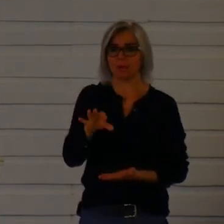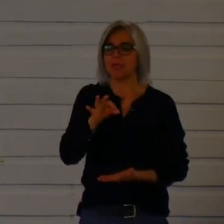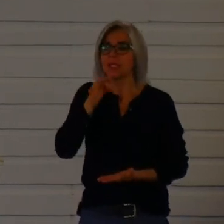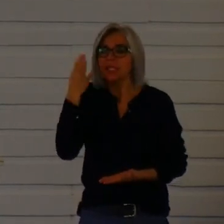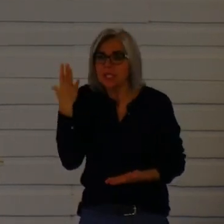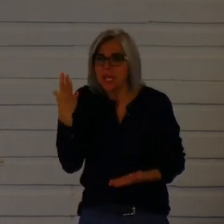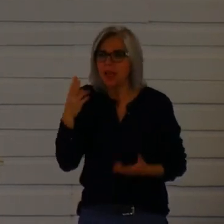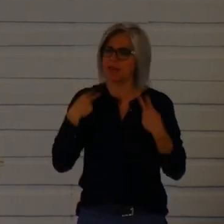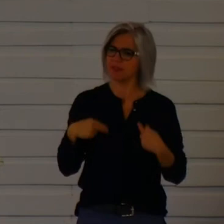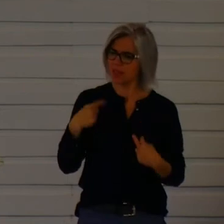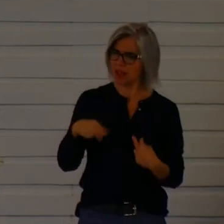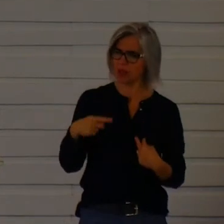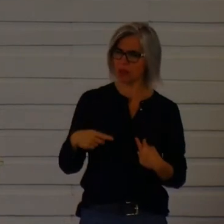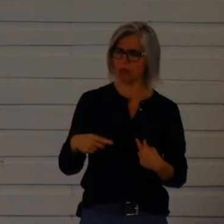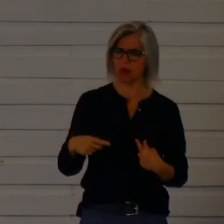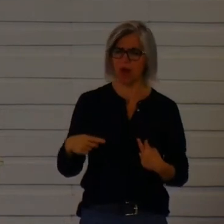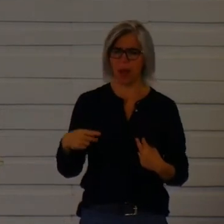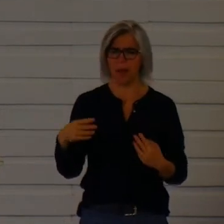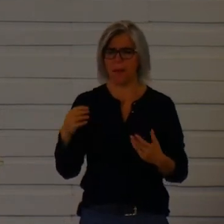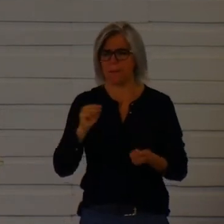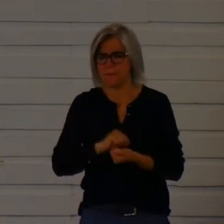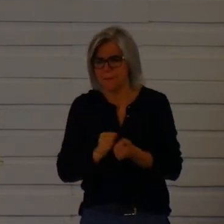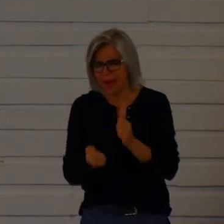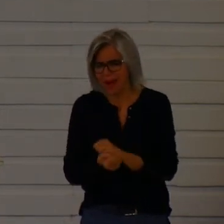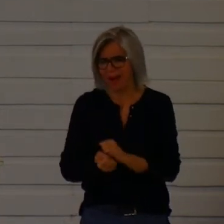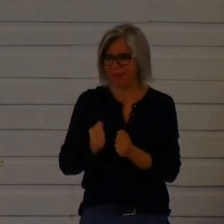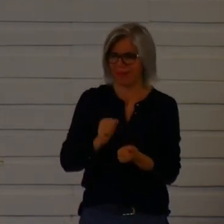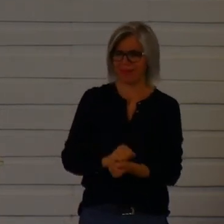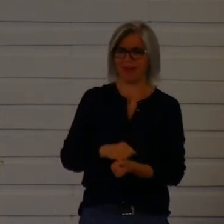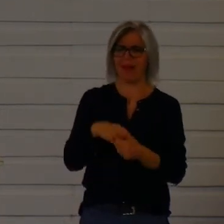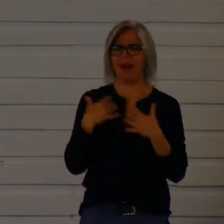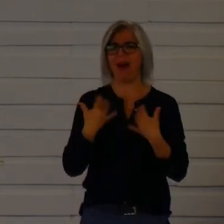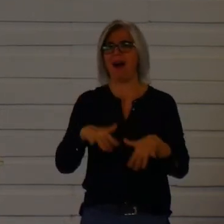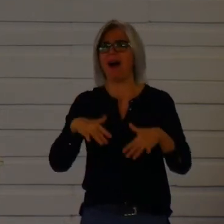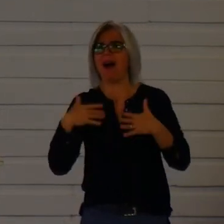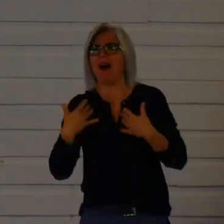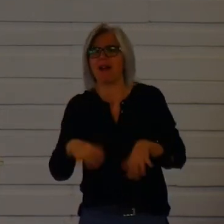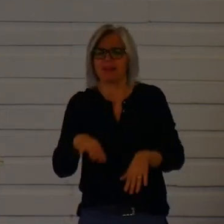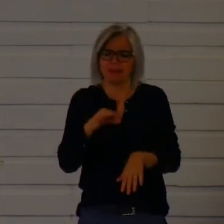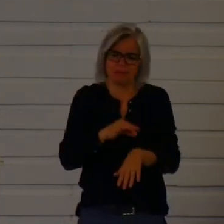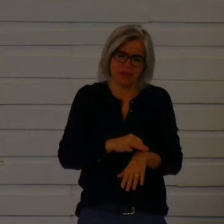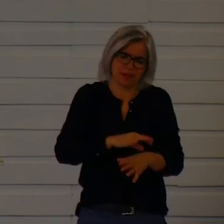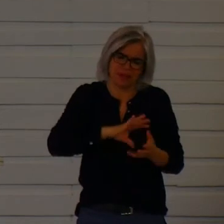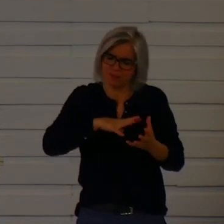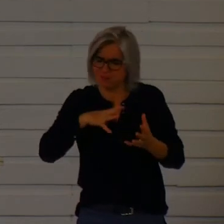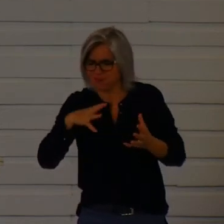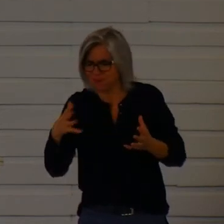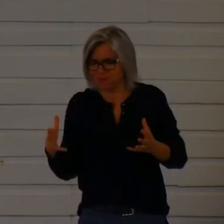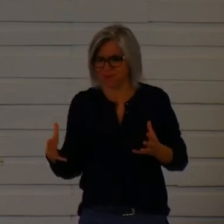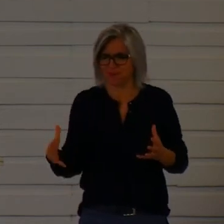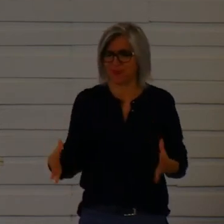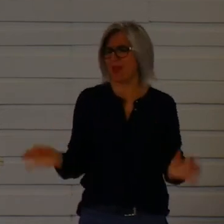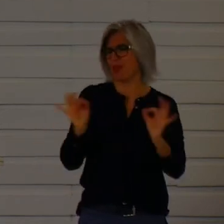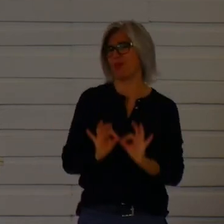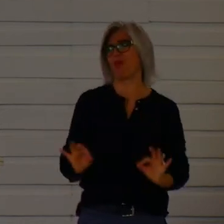Dio permette perché noi possiamo vedere Dio. Vi ricordate cosa dice il